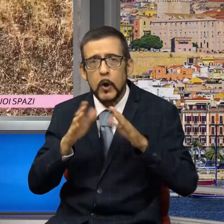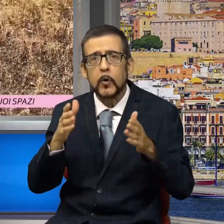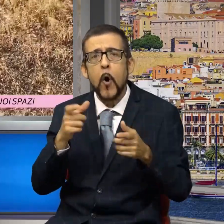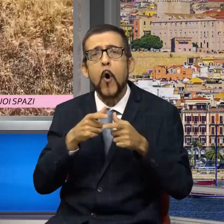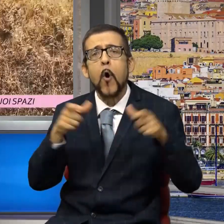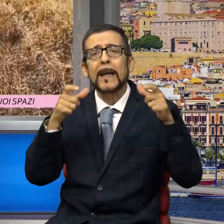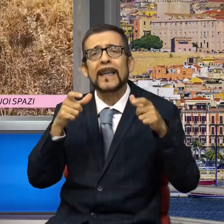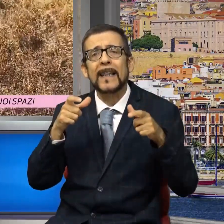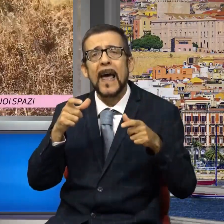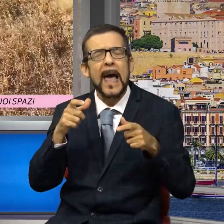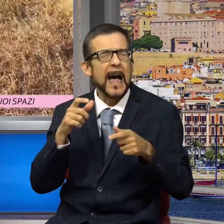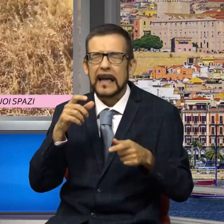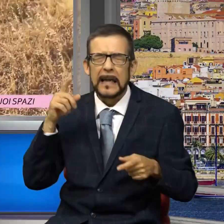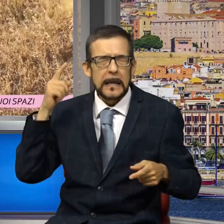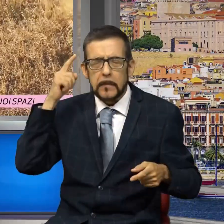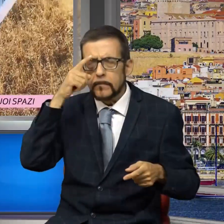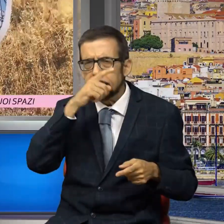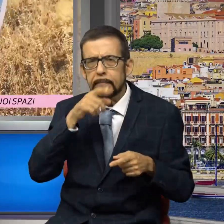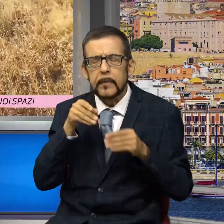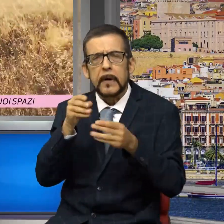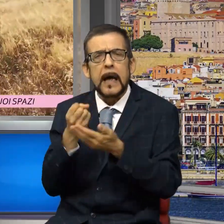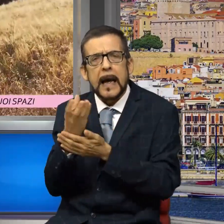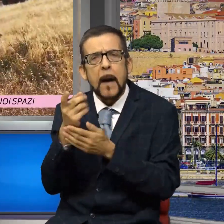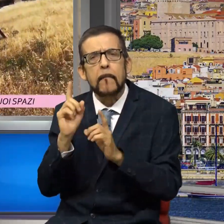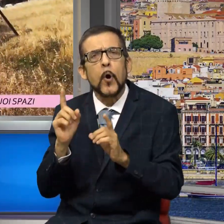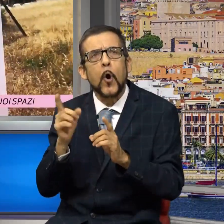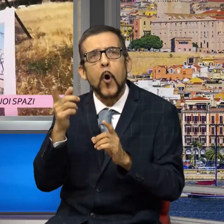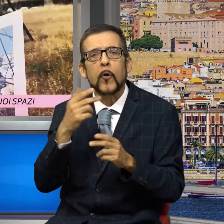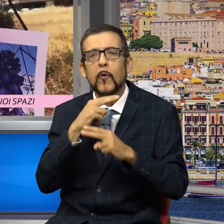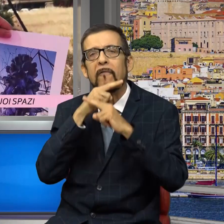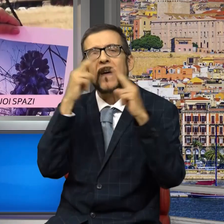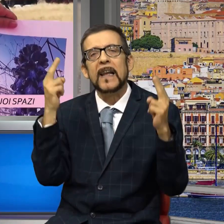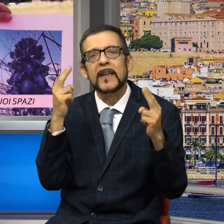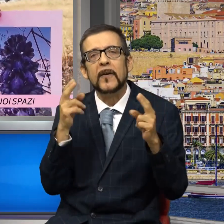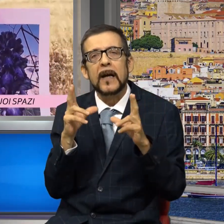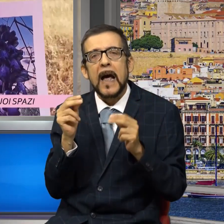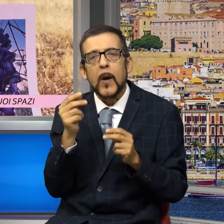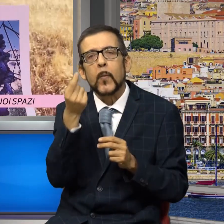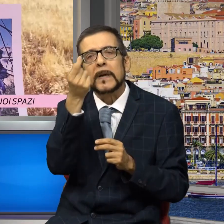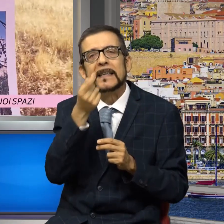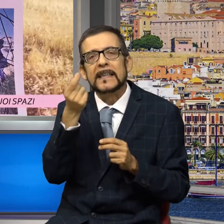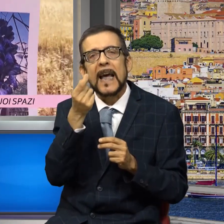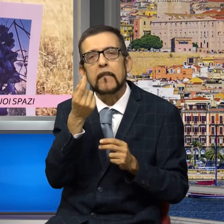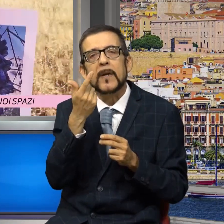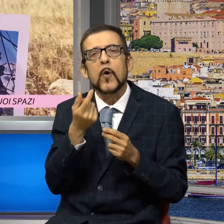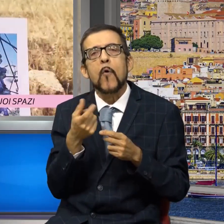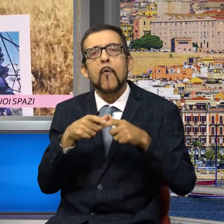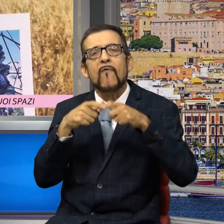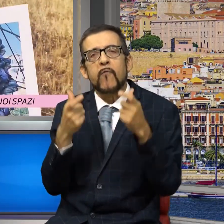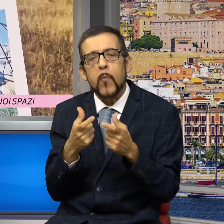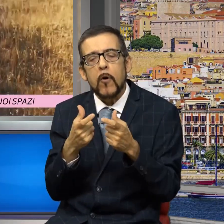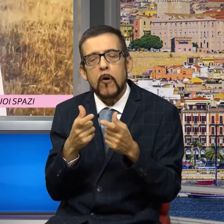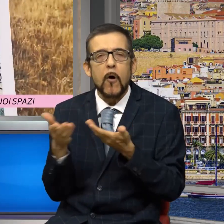rarissima, la cui presenza nel campo incolto è frutto della felice combinazione di alcuni semi e un fungo che li ospita. Senza questo